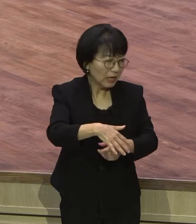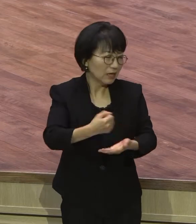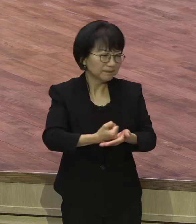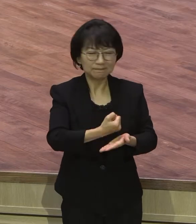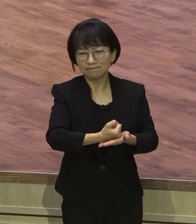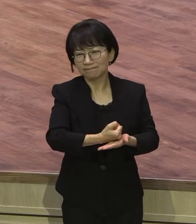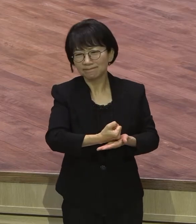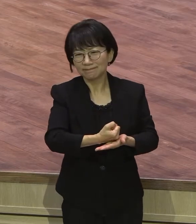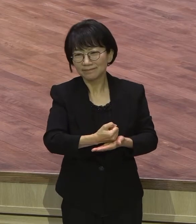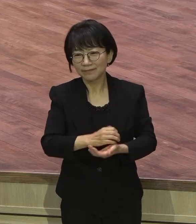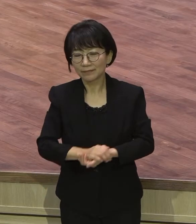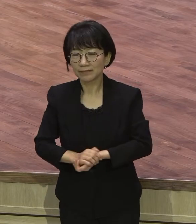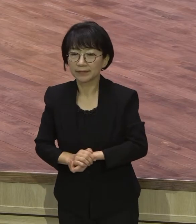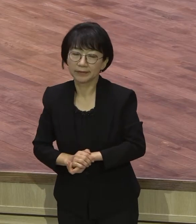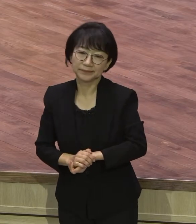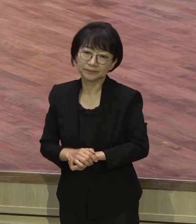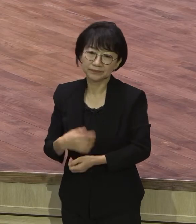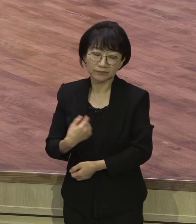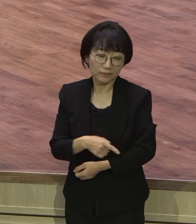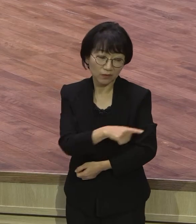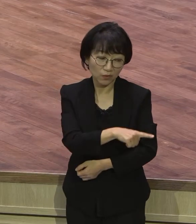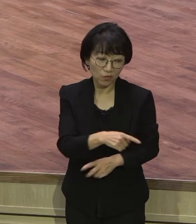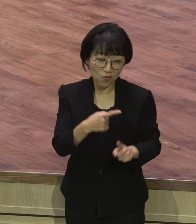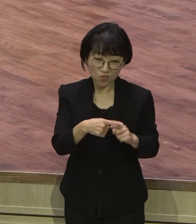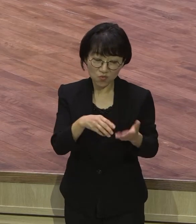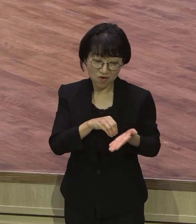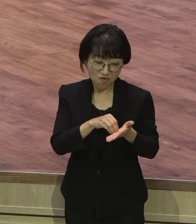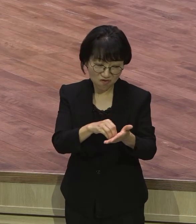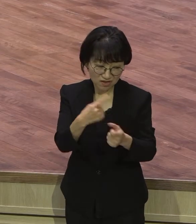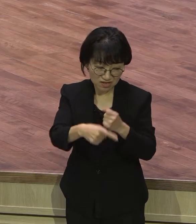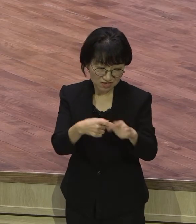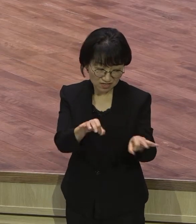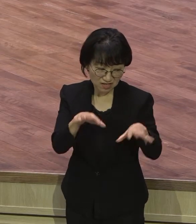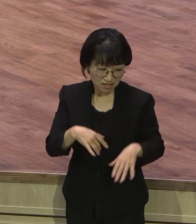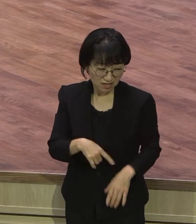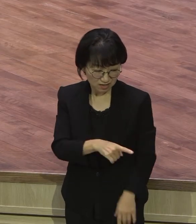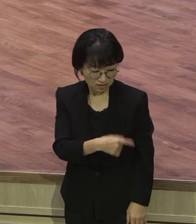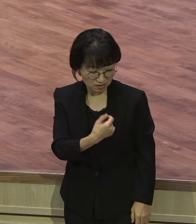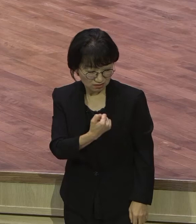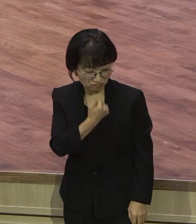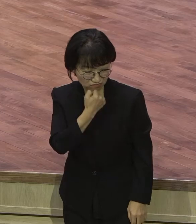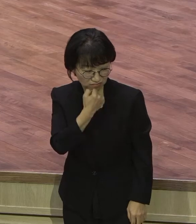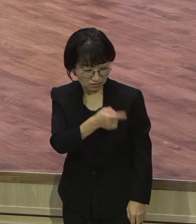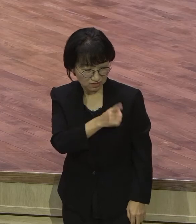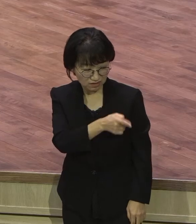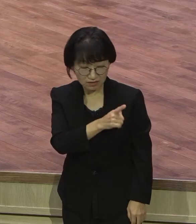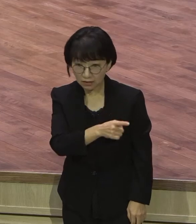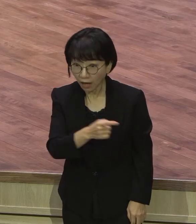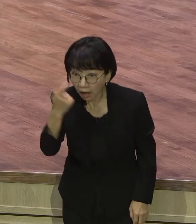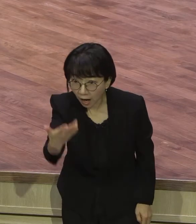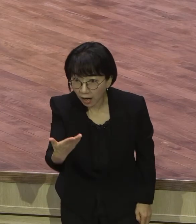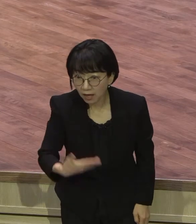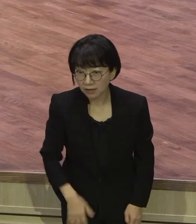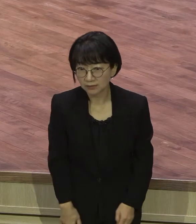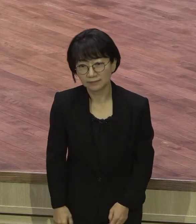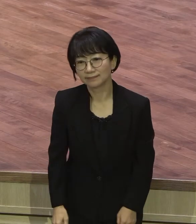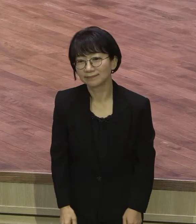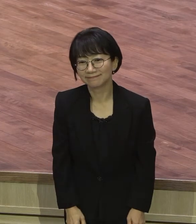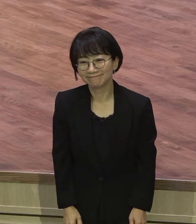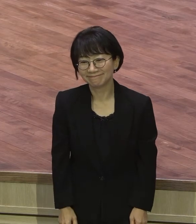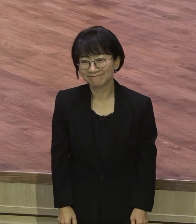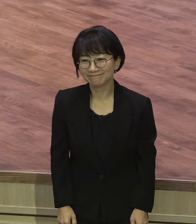교회 온 지도 얼마 안 되게 금방도 어디 설쳐 어디 떠들어 그렇습니까?